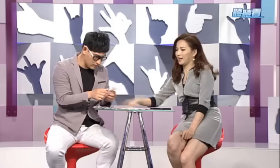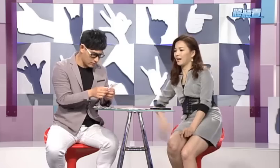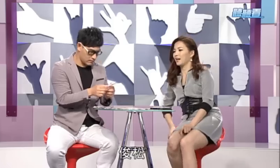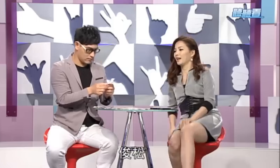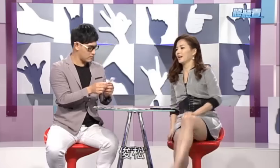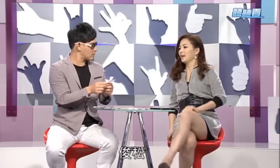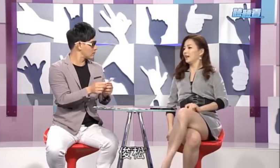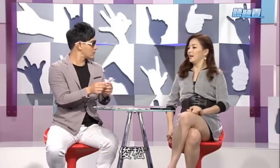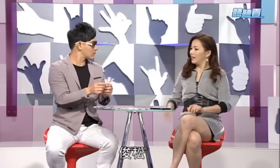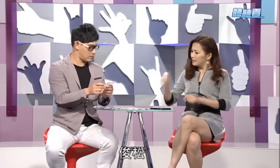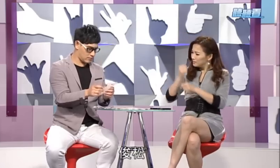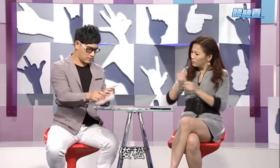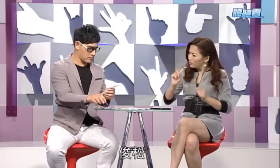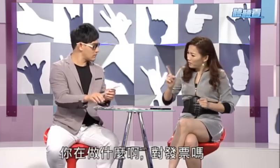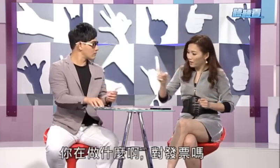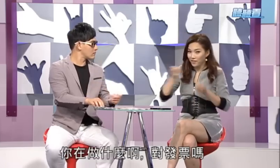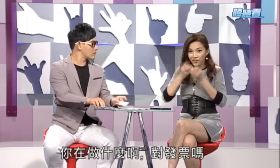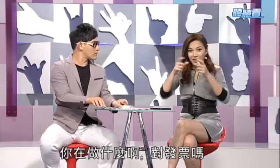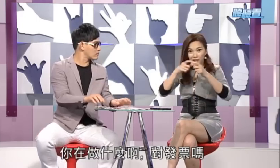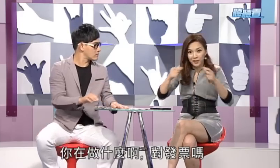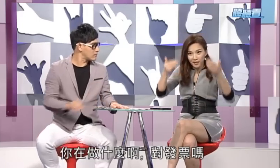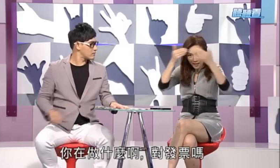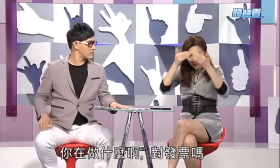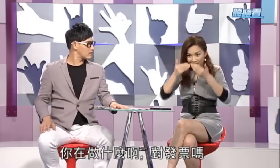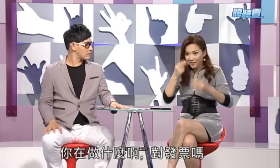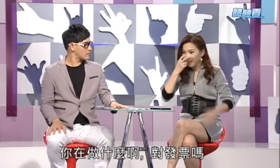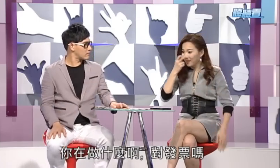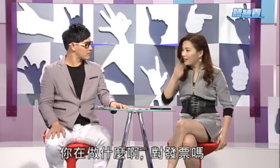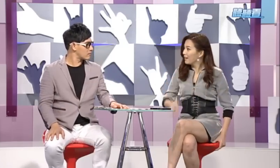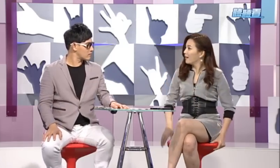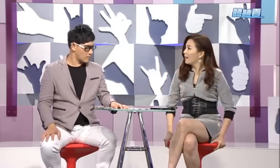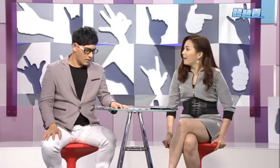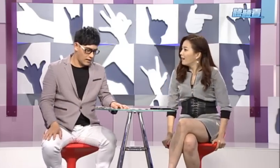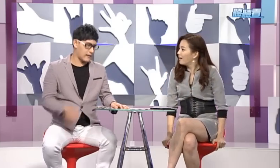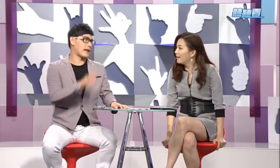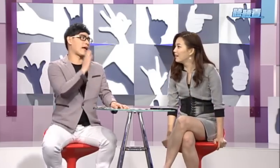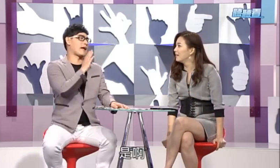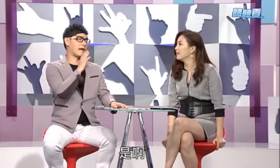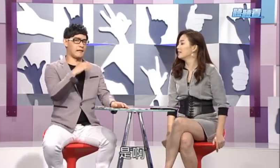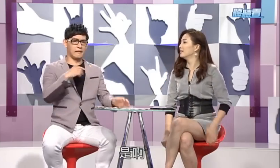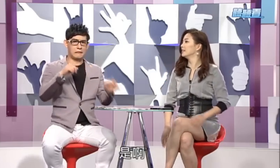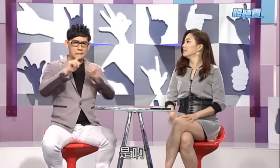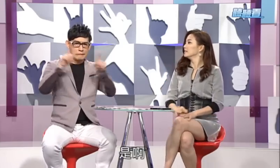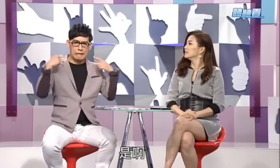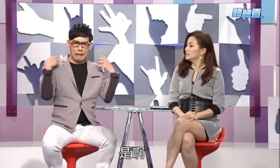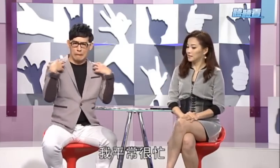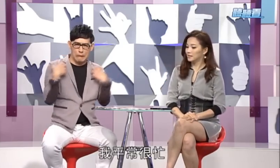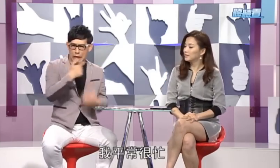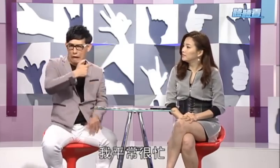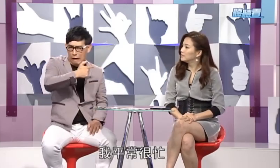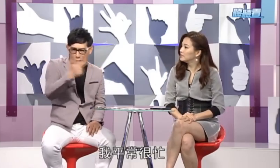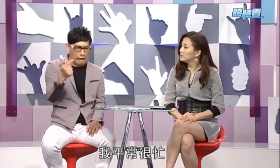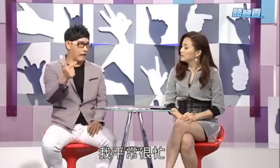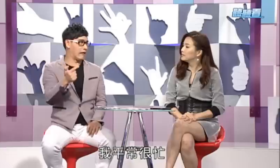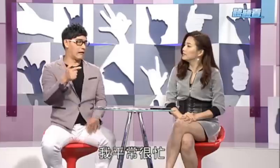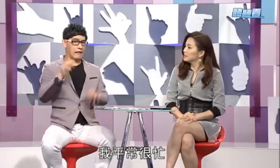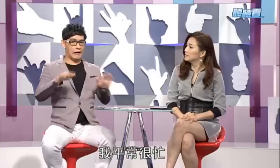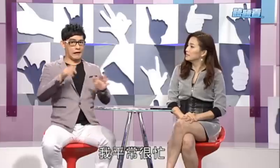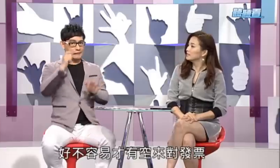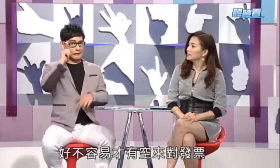剧中，你在做什么啊？对发票吗？ 哎，是啊，我啊平常很忙，好